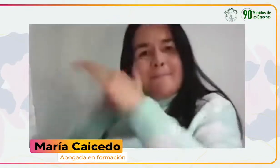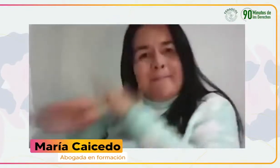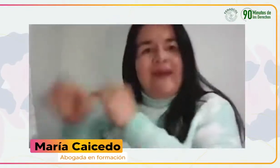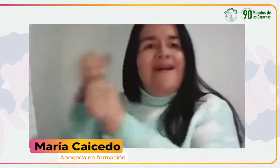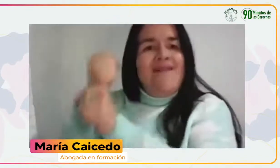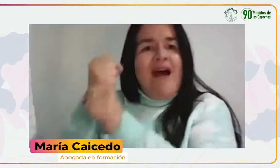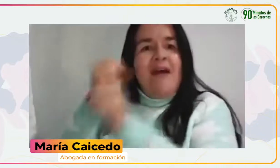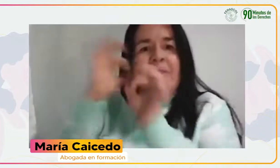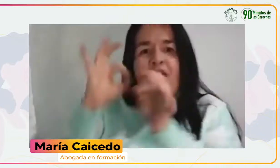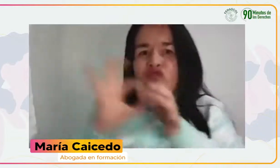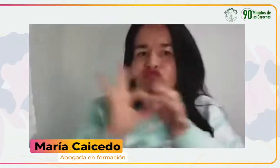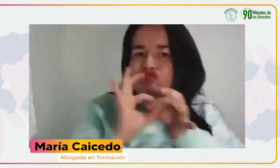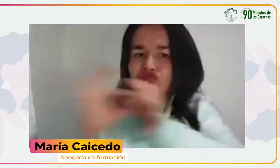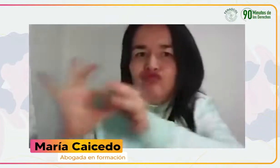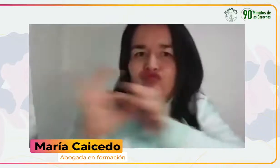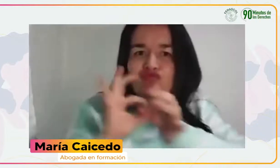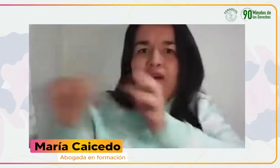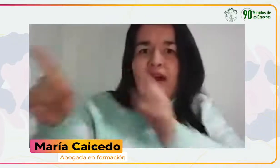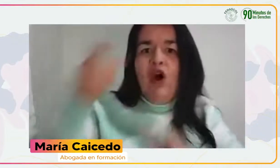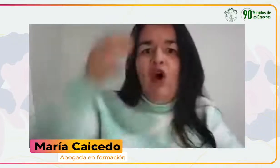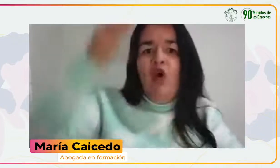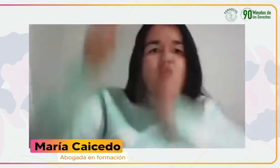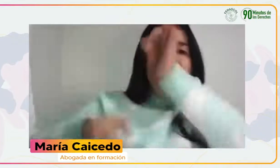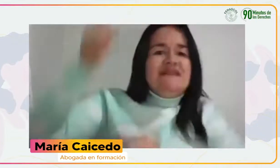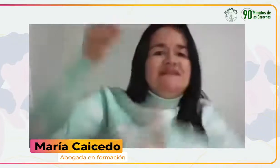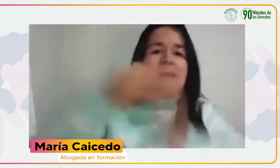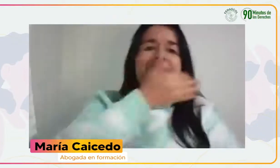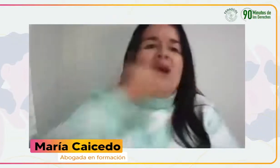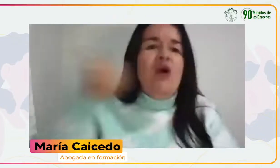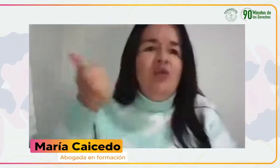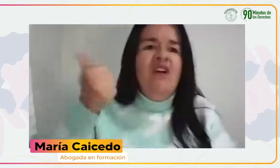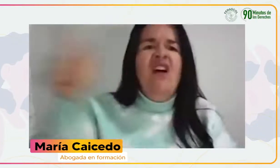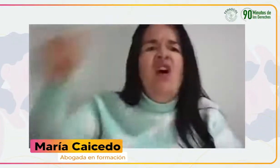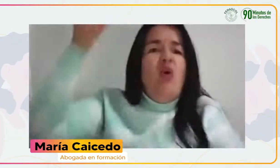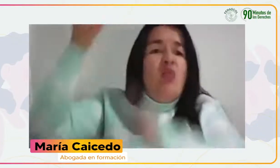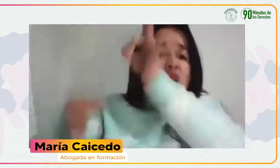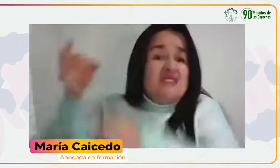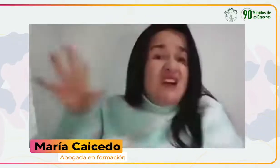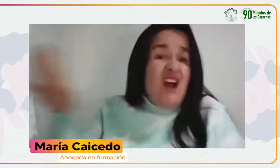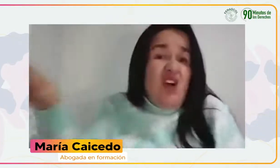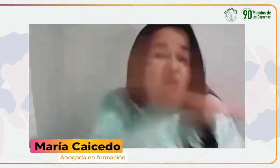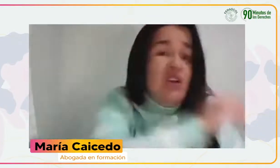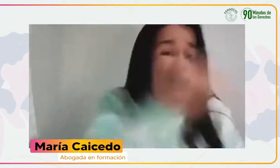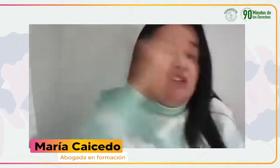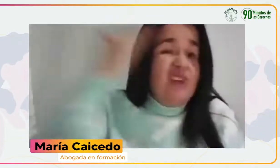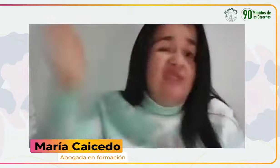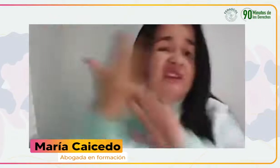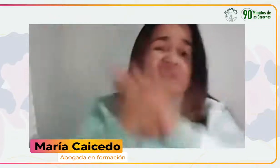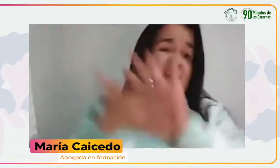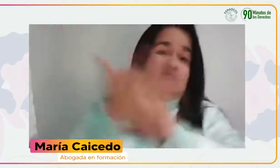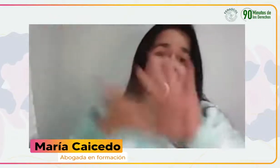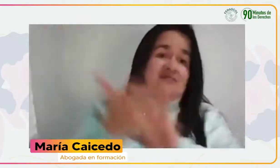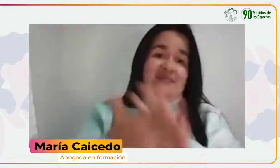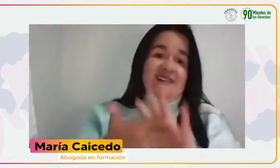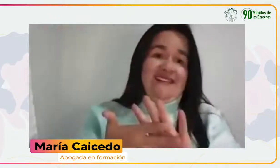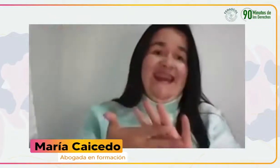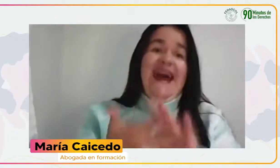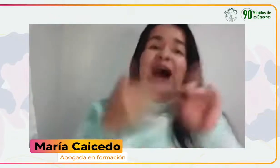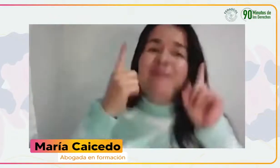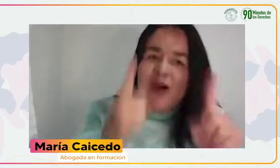este tema y la idea es que podamos acceder a este proceso judicial de la mano porque sabemos que la